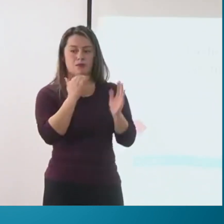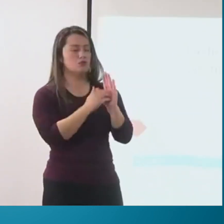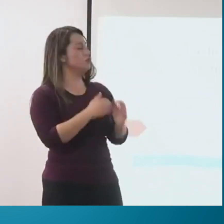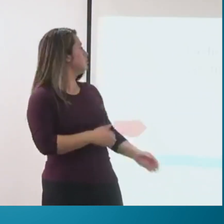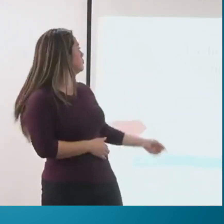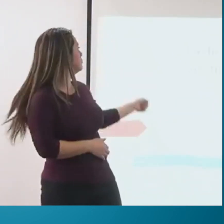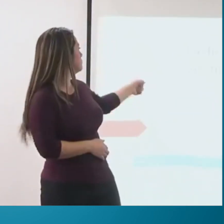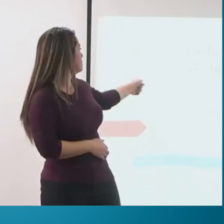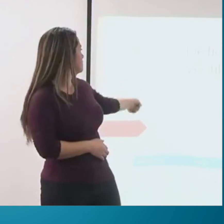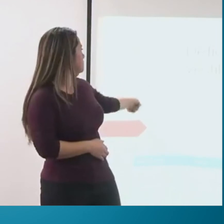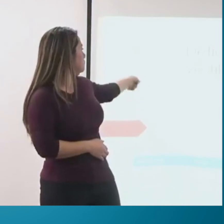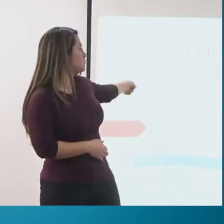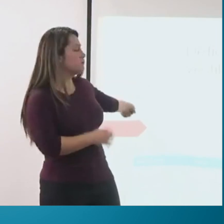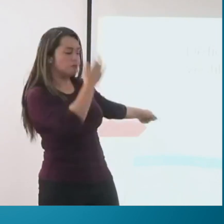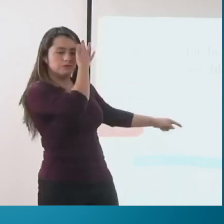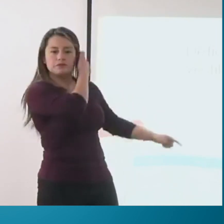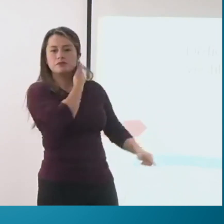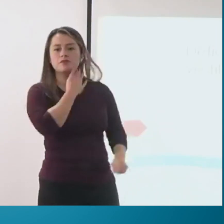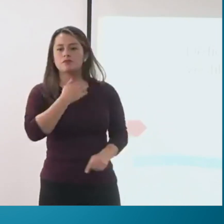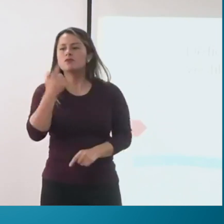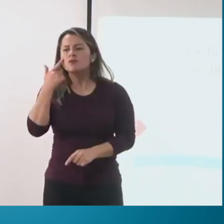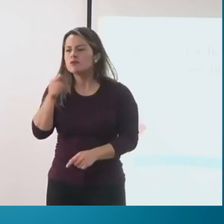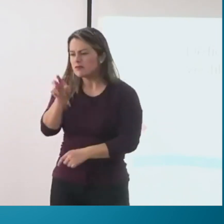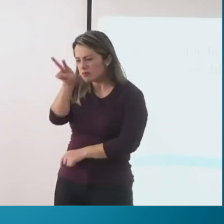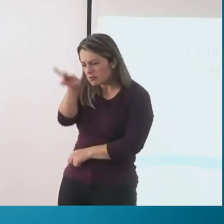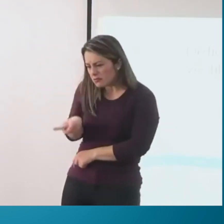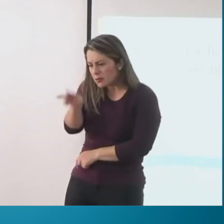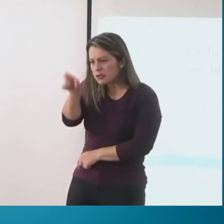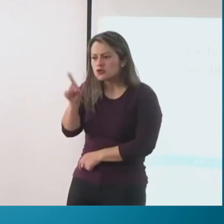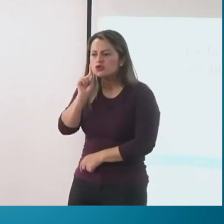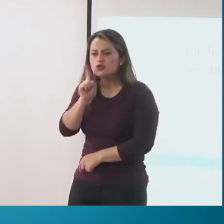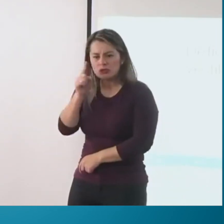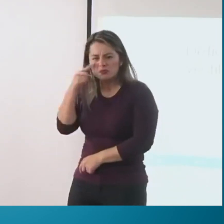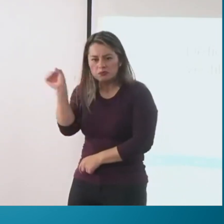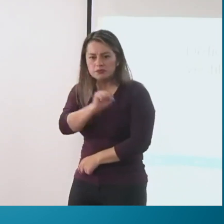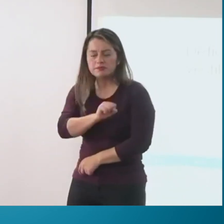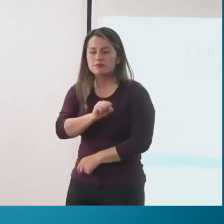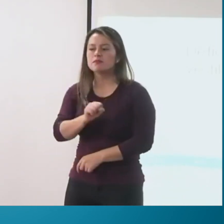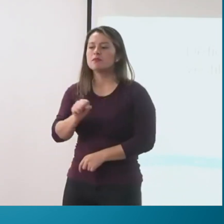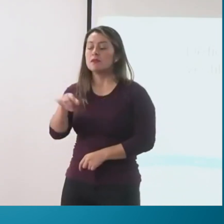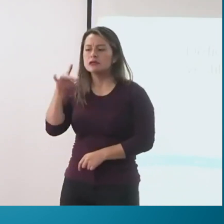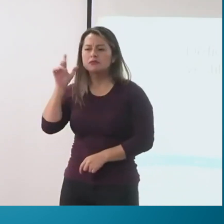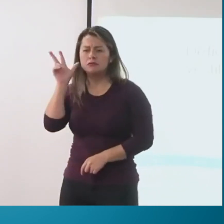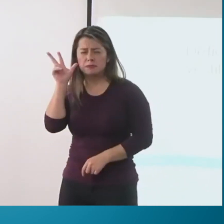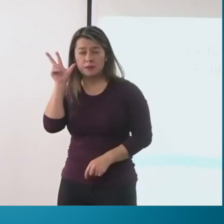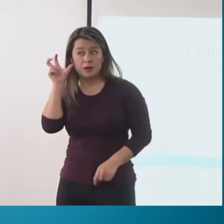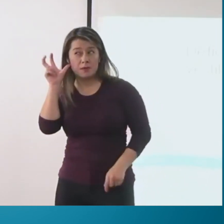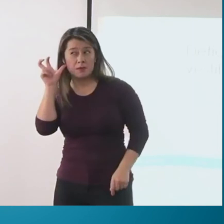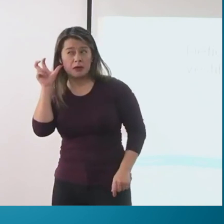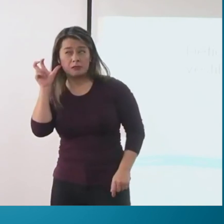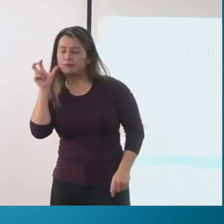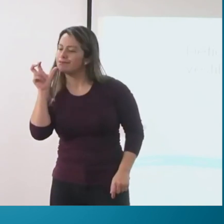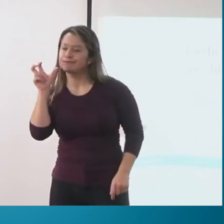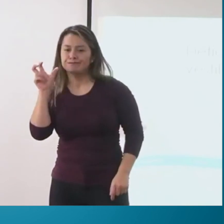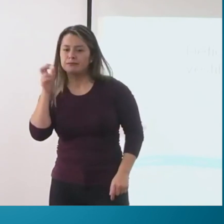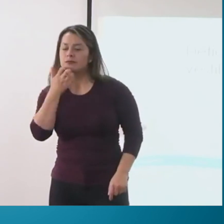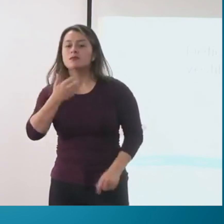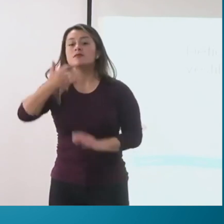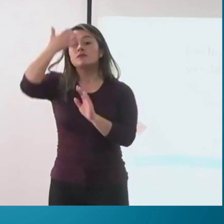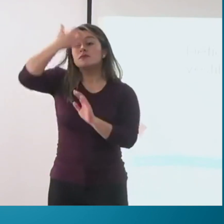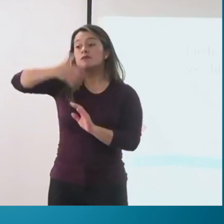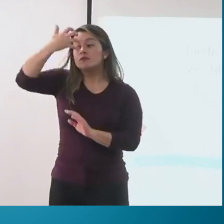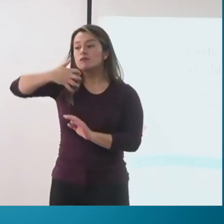ejemplo. ¿Qué es lo que calificamos en personas sordas? El manual nuestro tiene agudeza auditiva, tenemos que tener 3